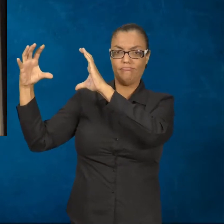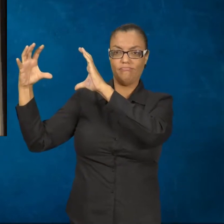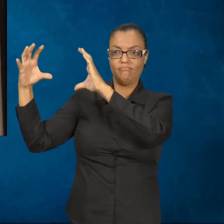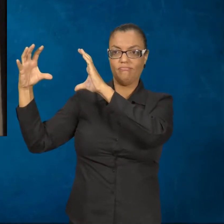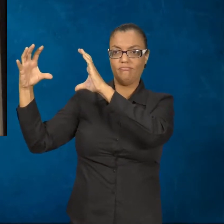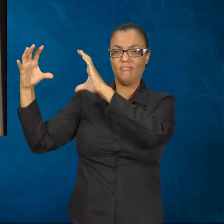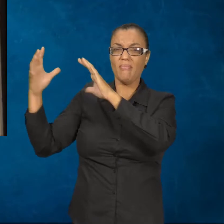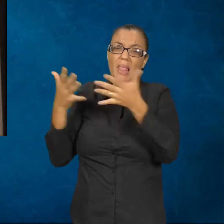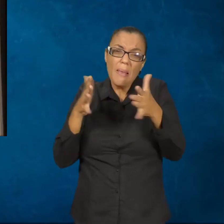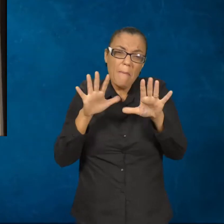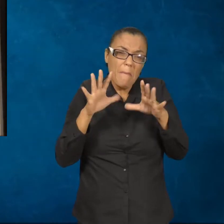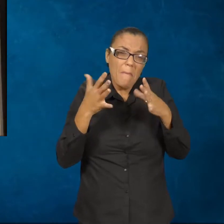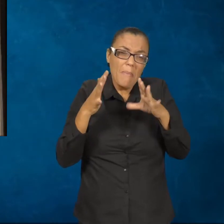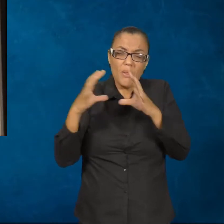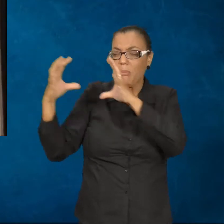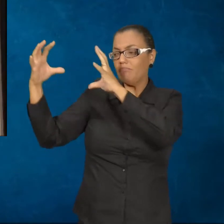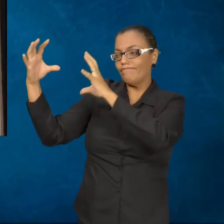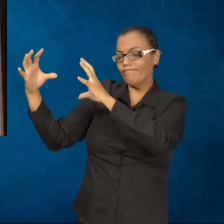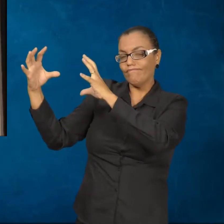Mais ou menos.